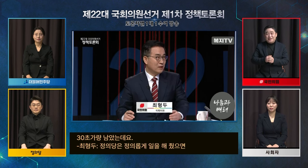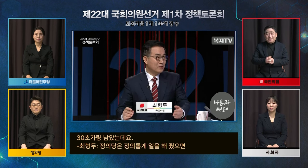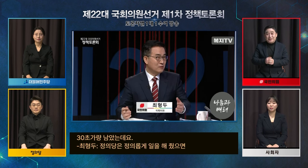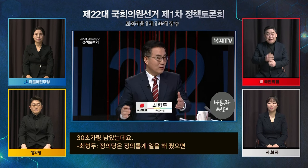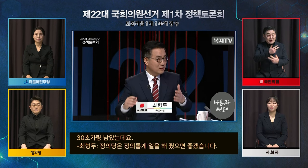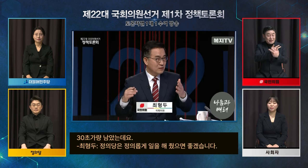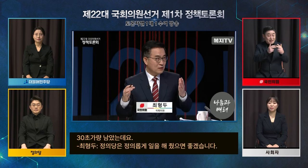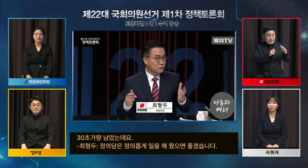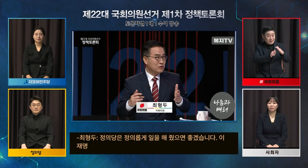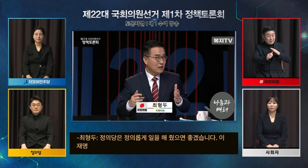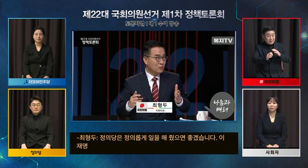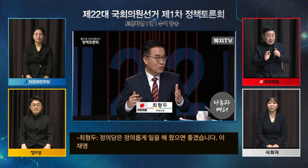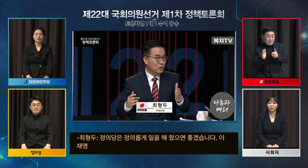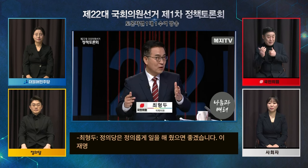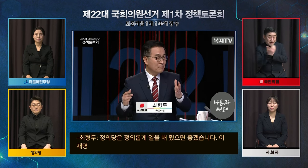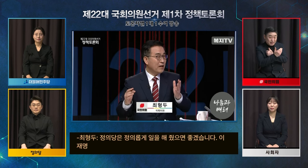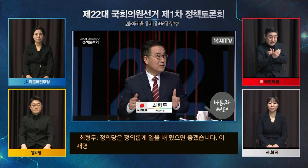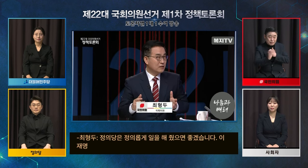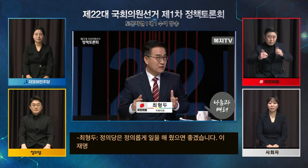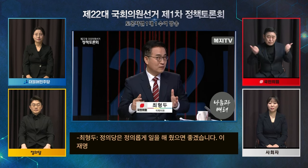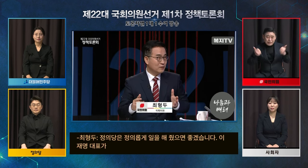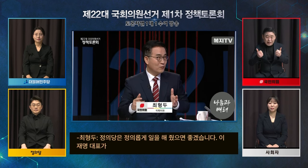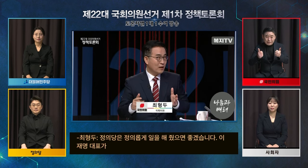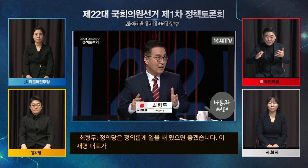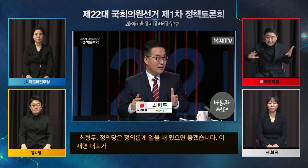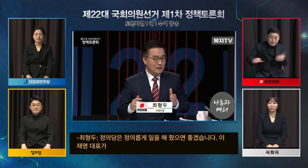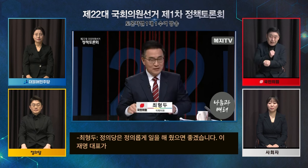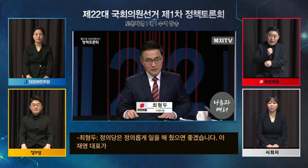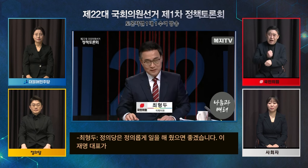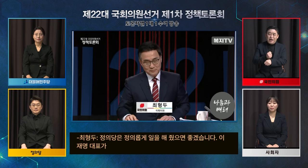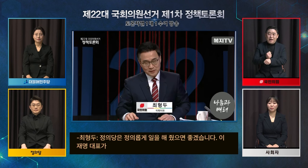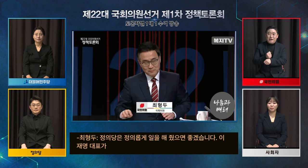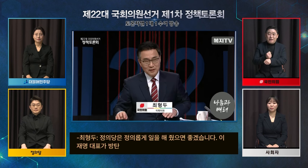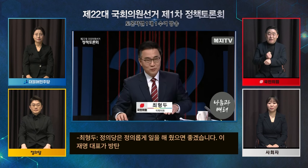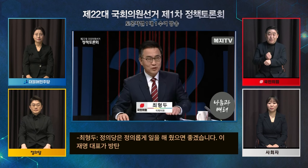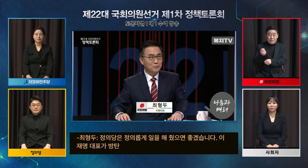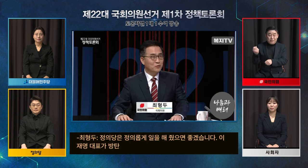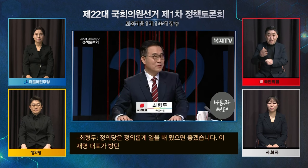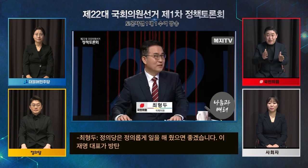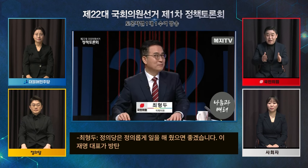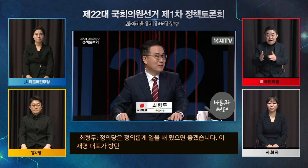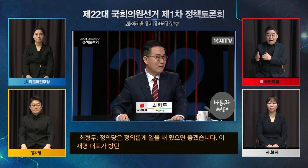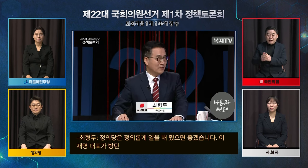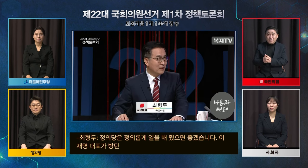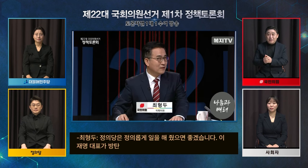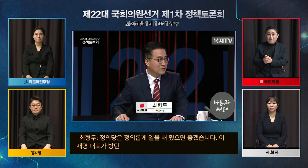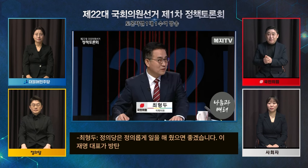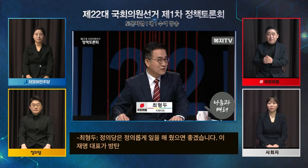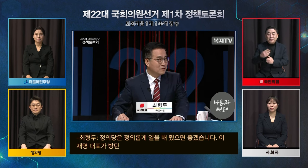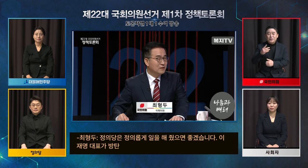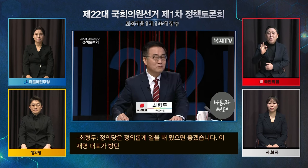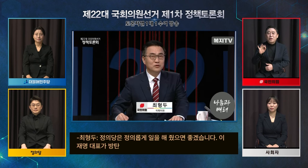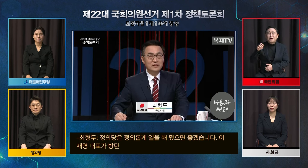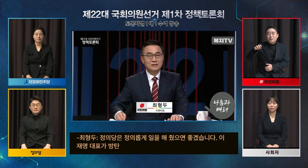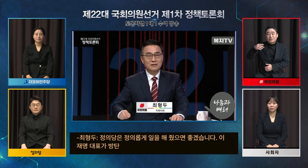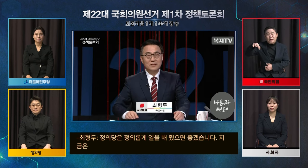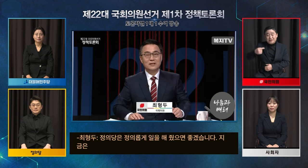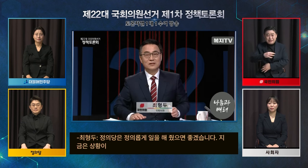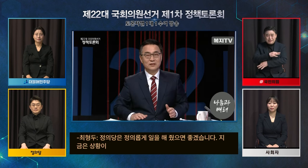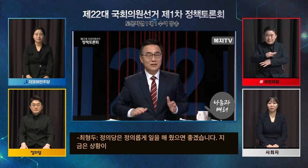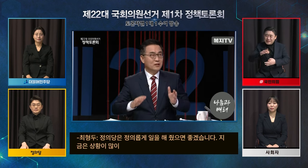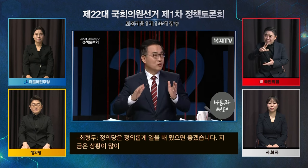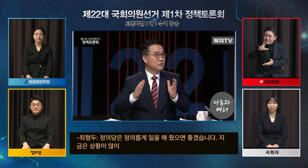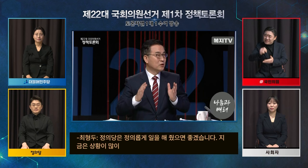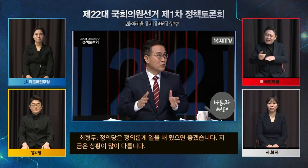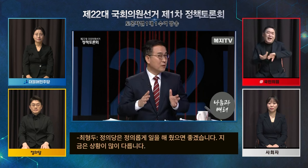하려고 국회를 완전히 자지우지하고 파행시키던 것과 지금 이른바 도이치모터스 특검은 상황이 많이 다릅니다. 저는 이런 문제에서